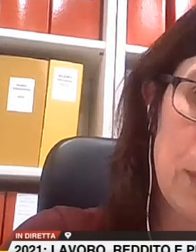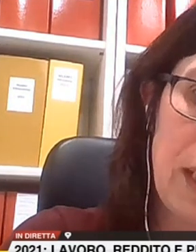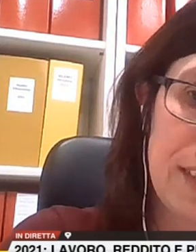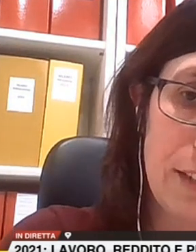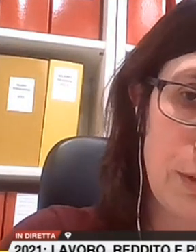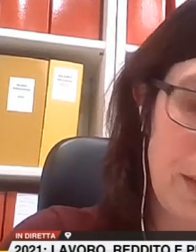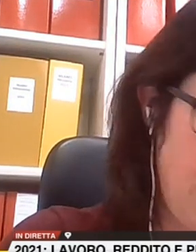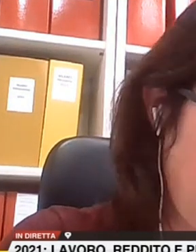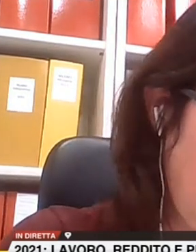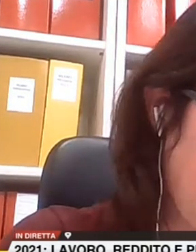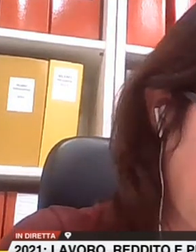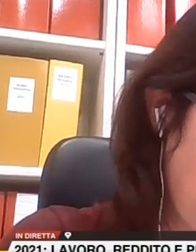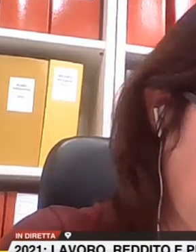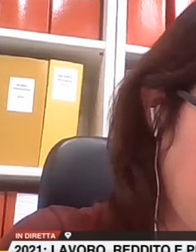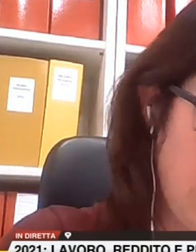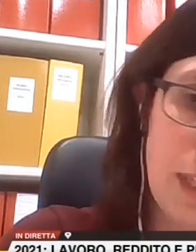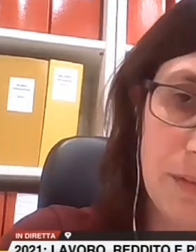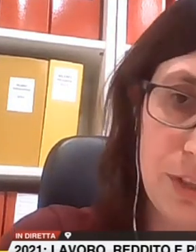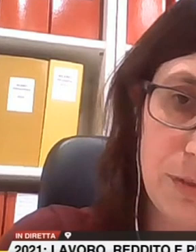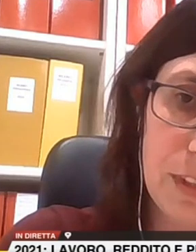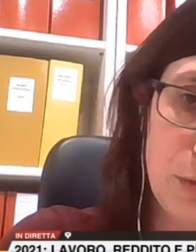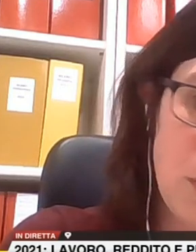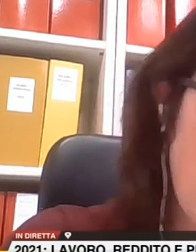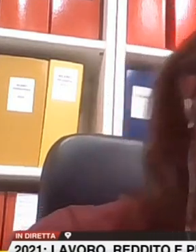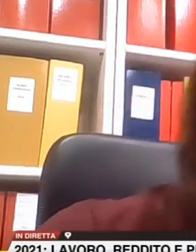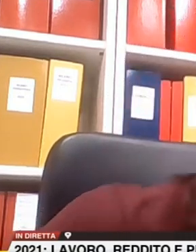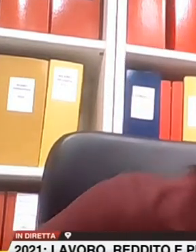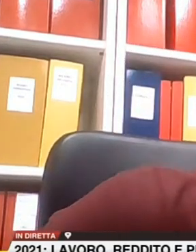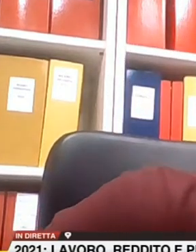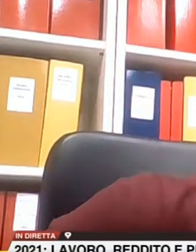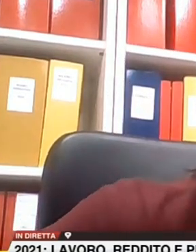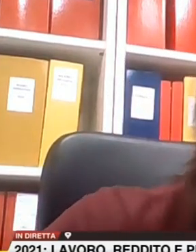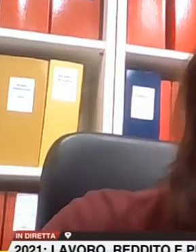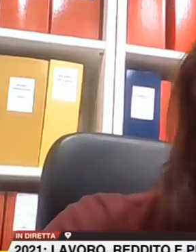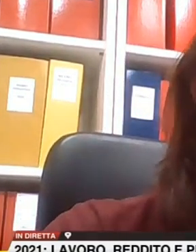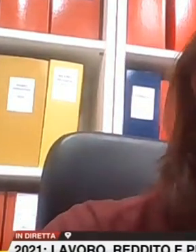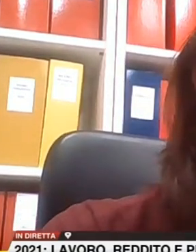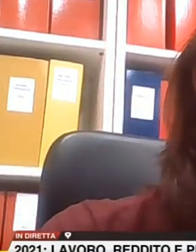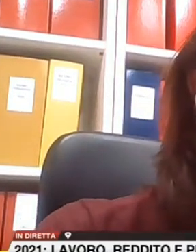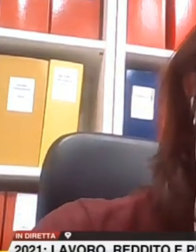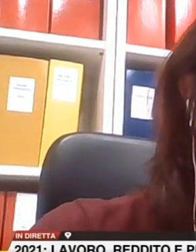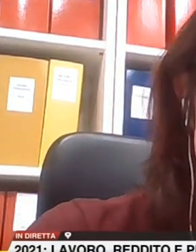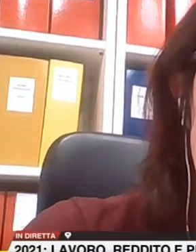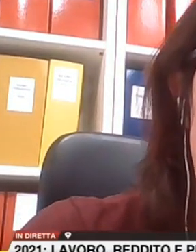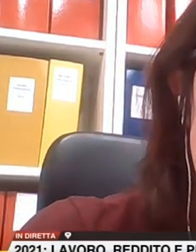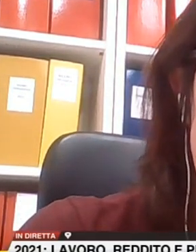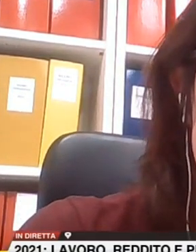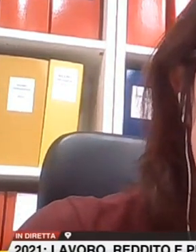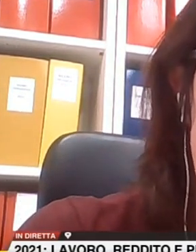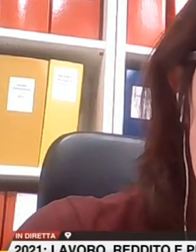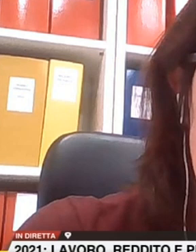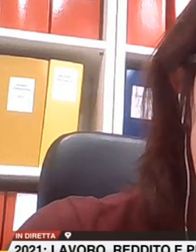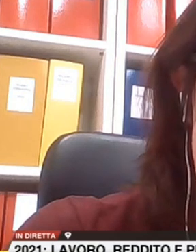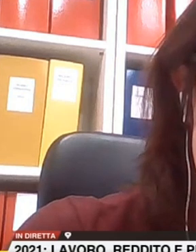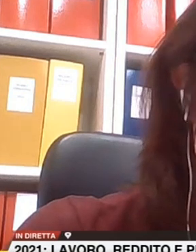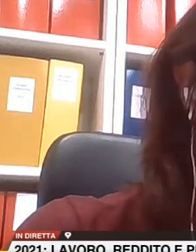appunto dell'assalto a Treviso, il 13 luglio del 1921. Ci saranno delle giornate di attività in piazza con tutte